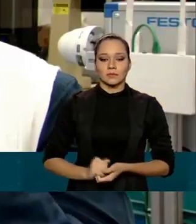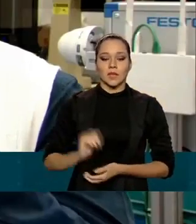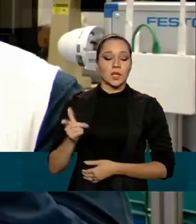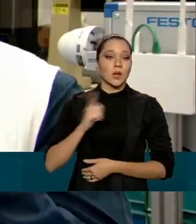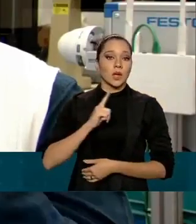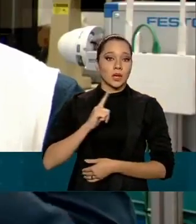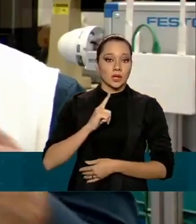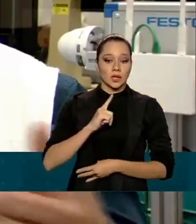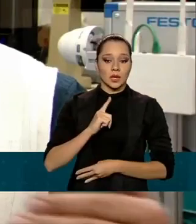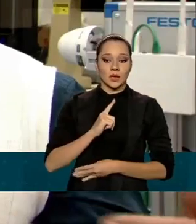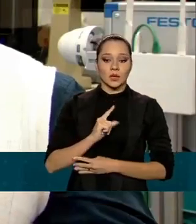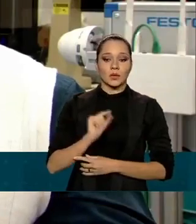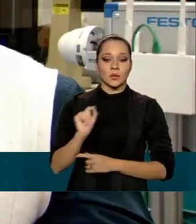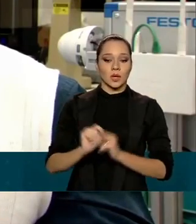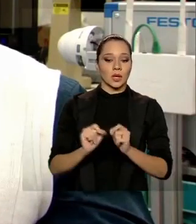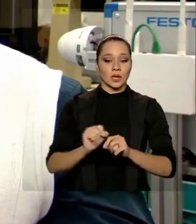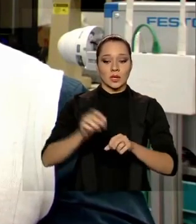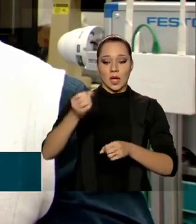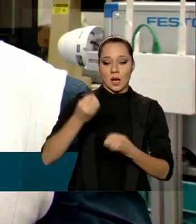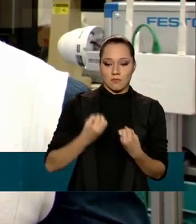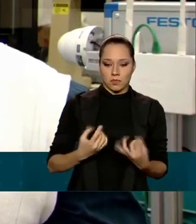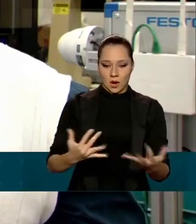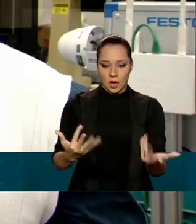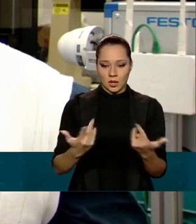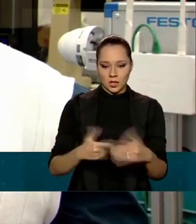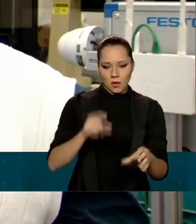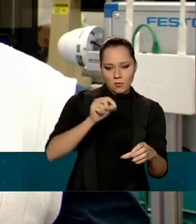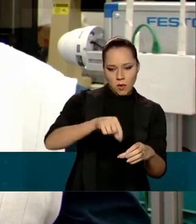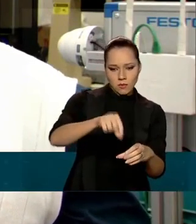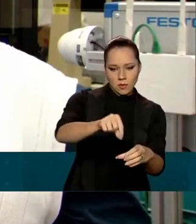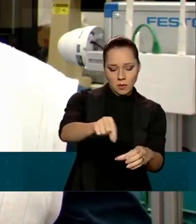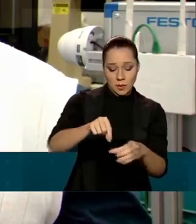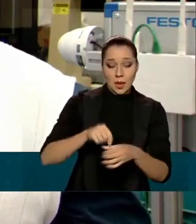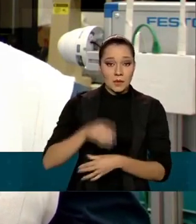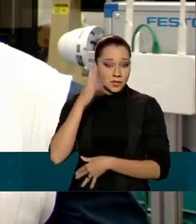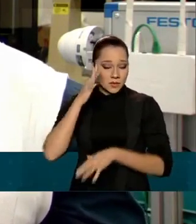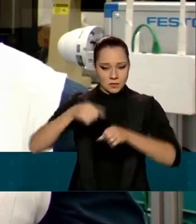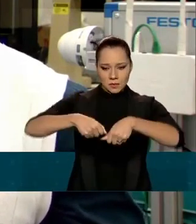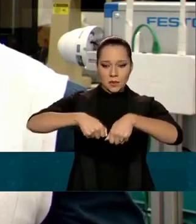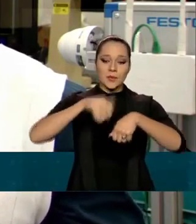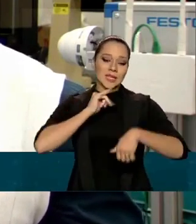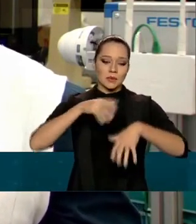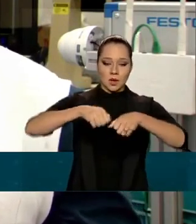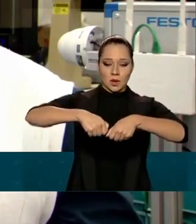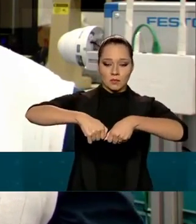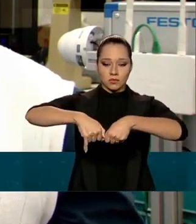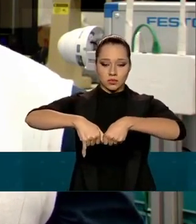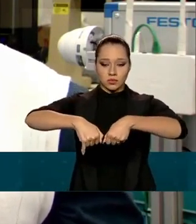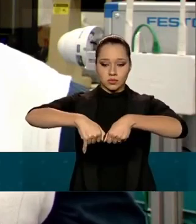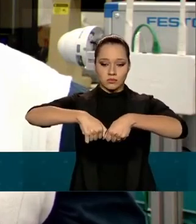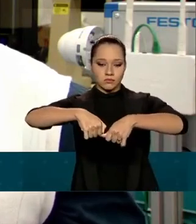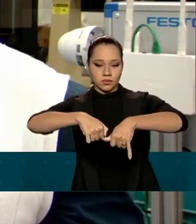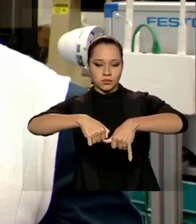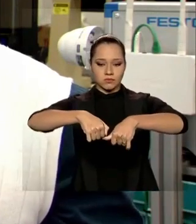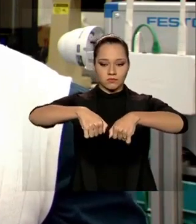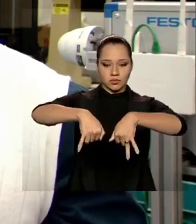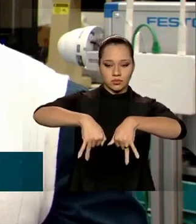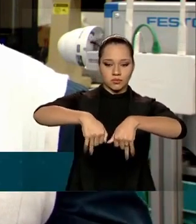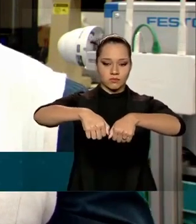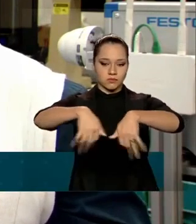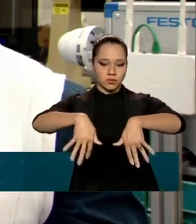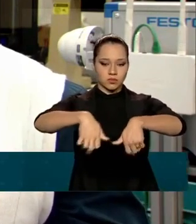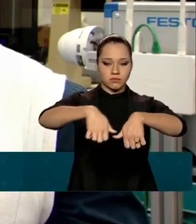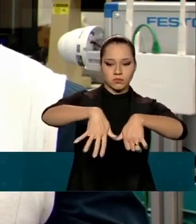Ele vai abranger a plantação inteira, mas ele vai decidir se o bico 1, o bico 2 ou o bico 3 pulveriza ou não